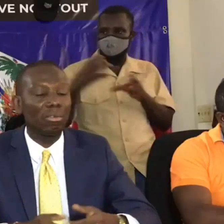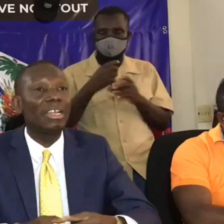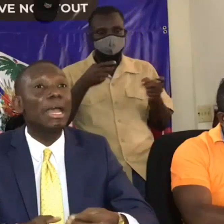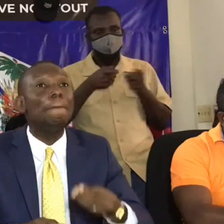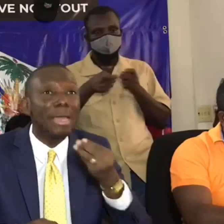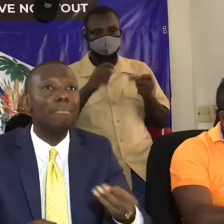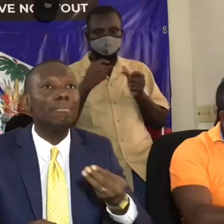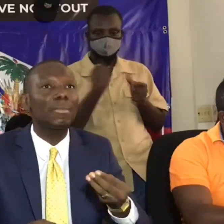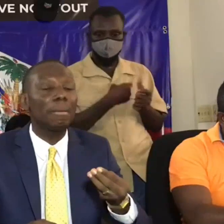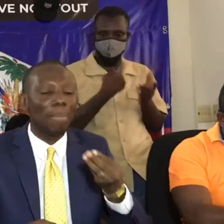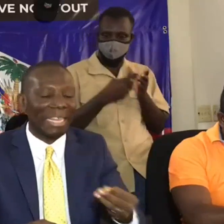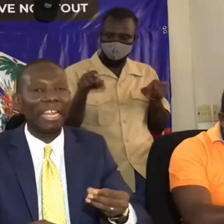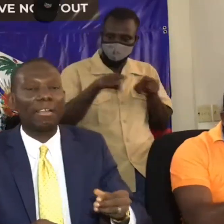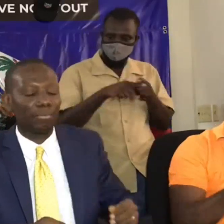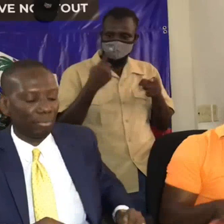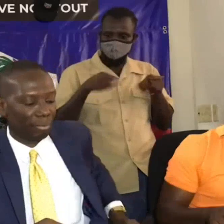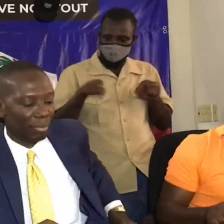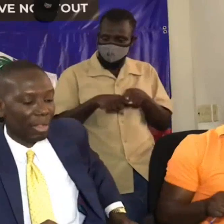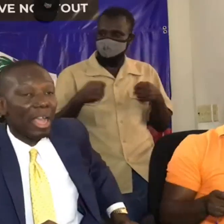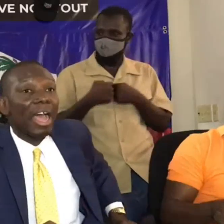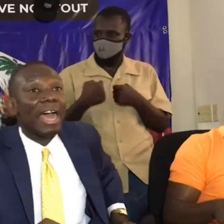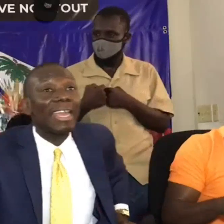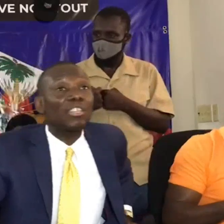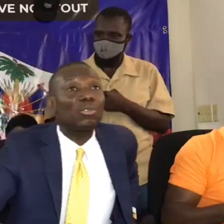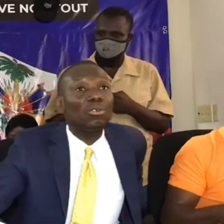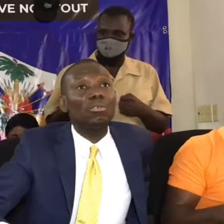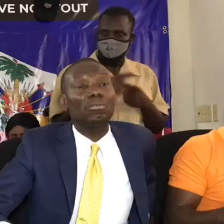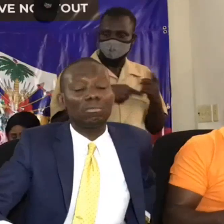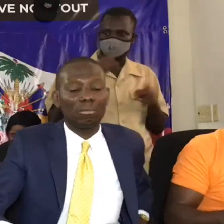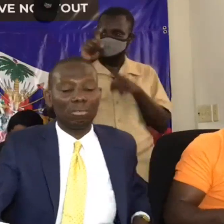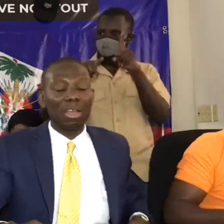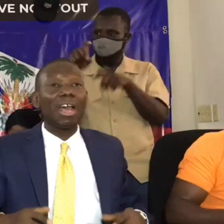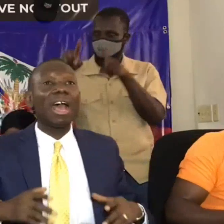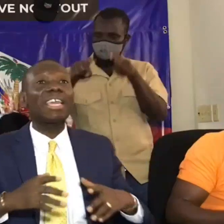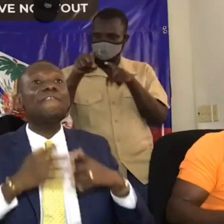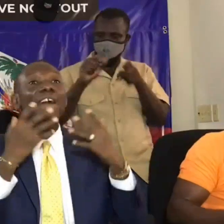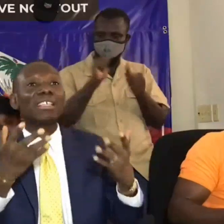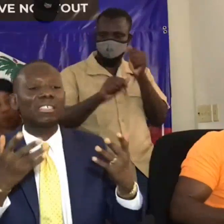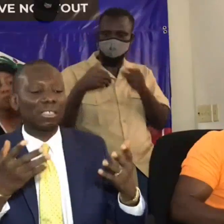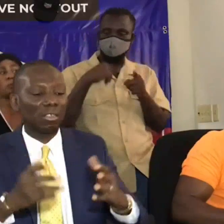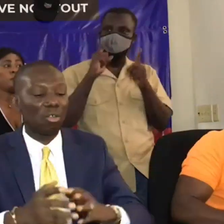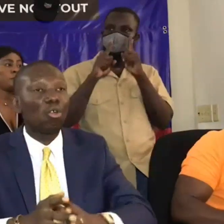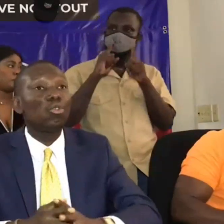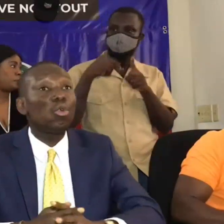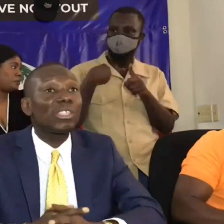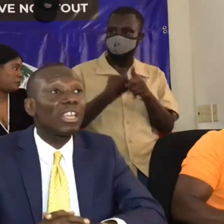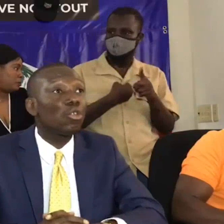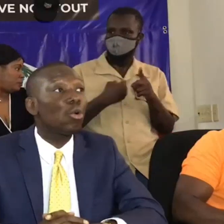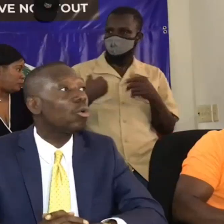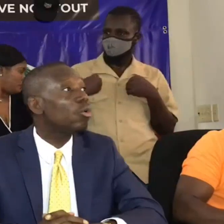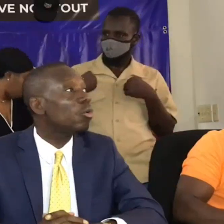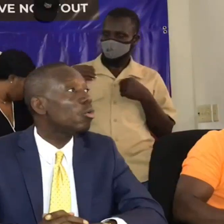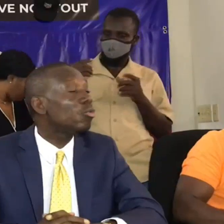nous dans la même bataille là. À la question à qui phase